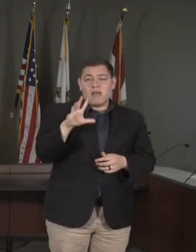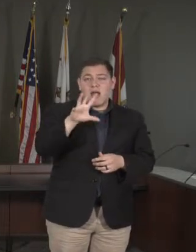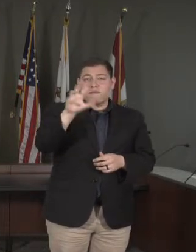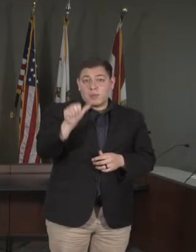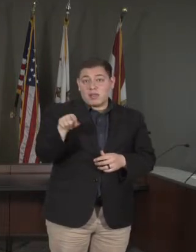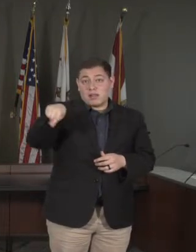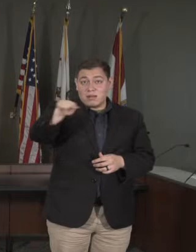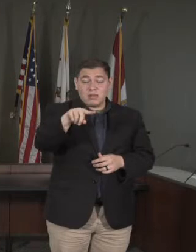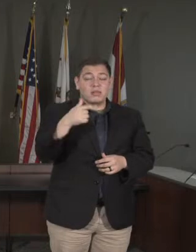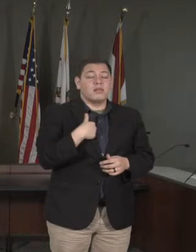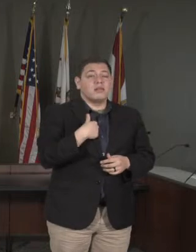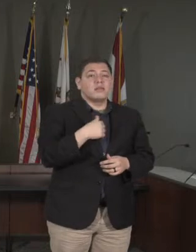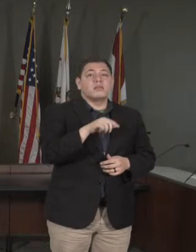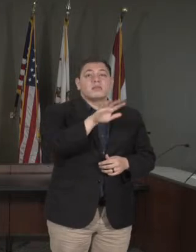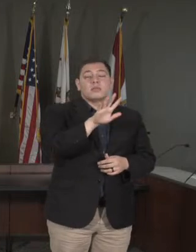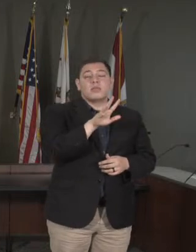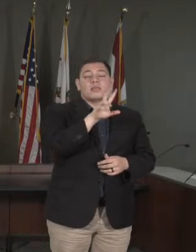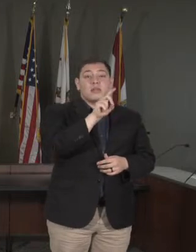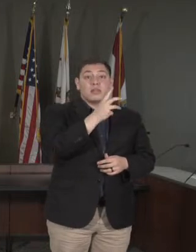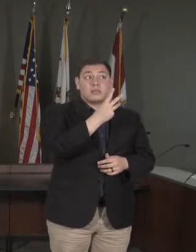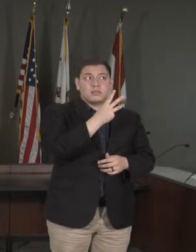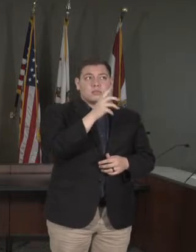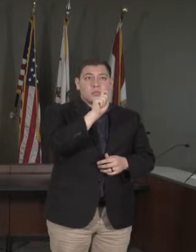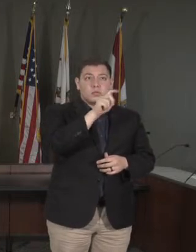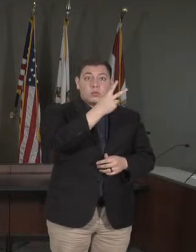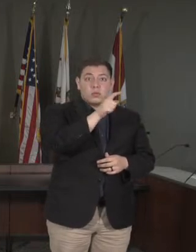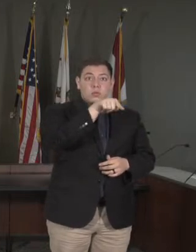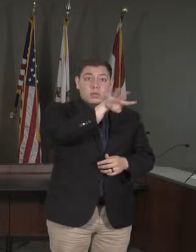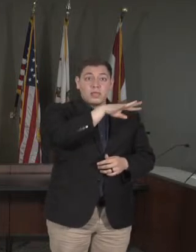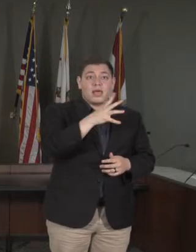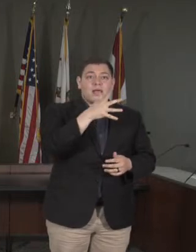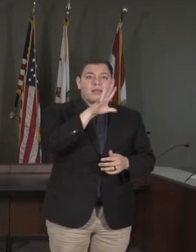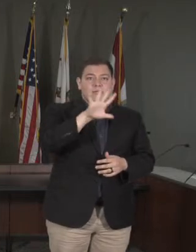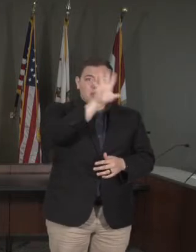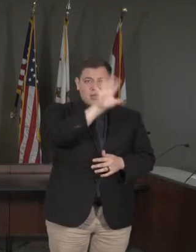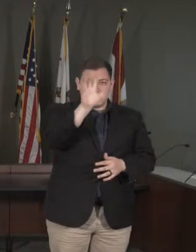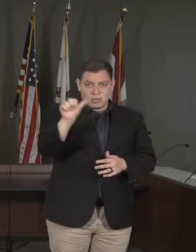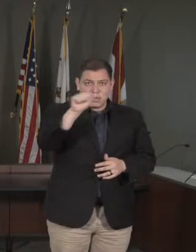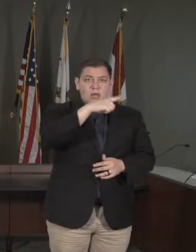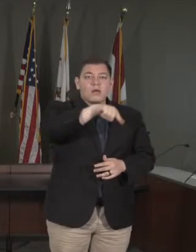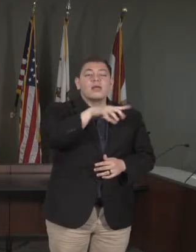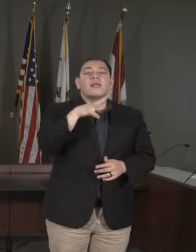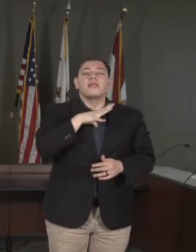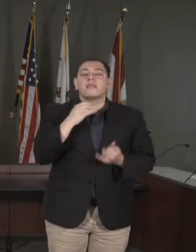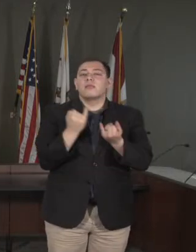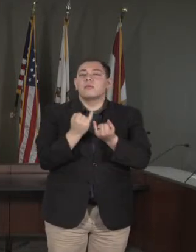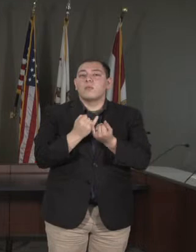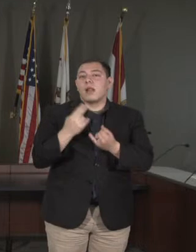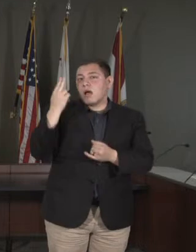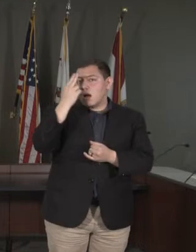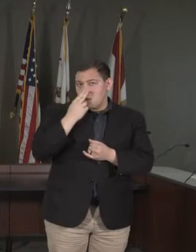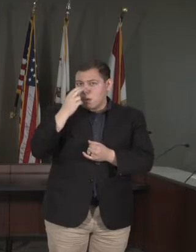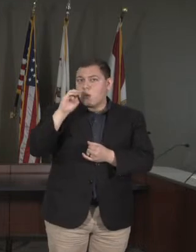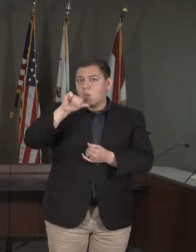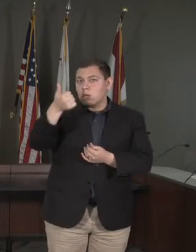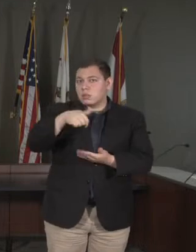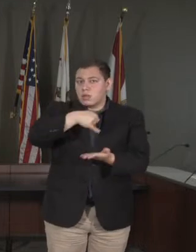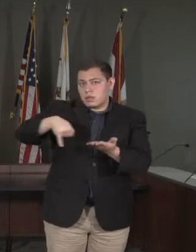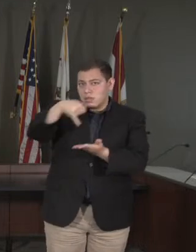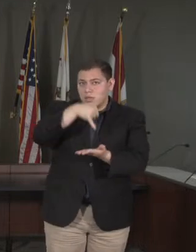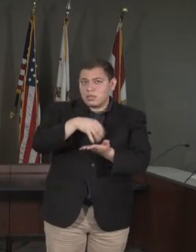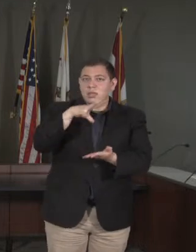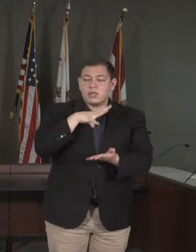de las personas asiáticas y el 99% de la comunidad hawaiana y islas del Pacífico. También me